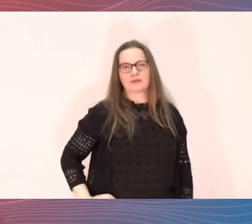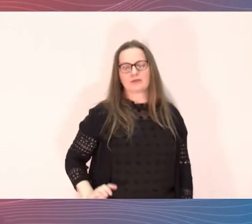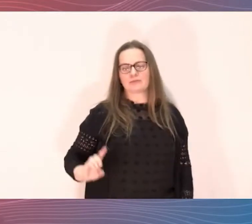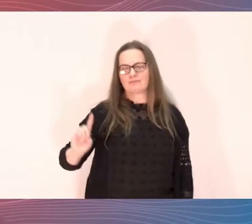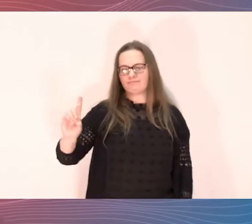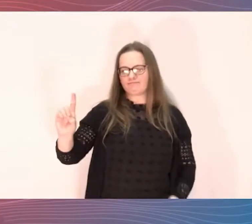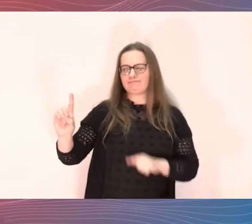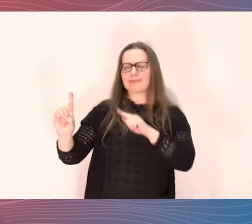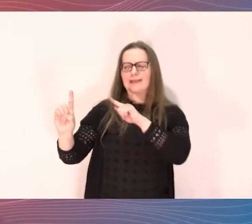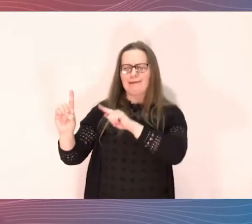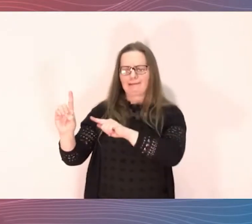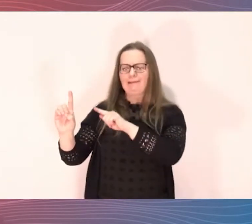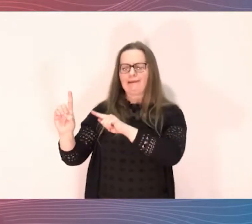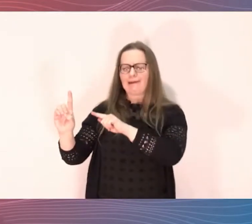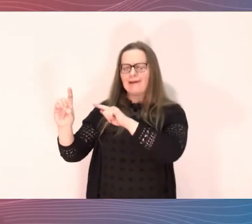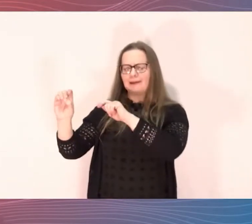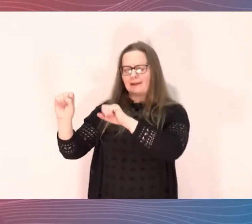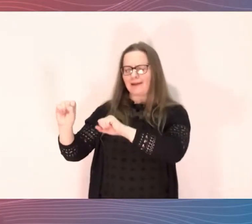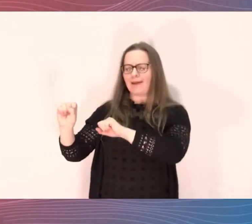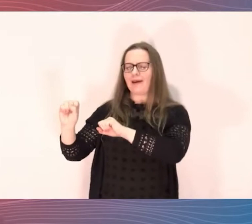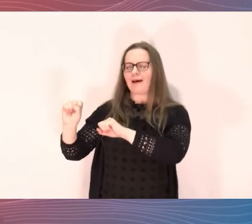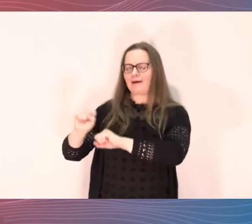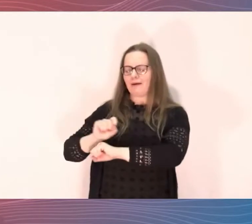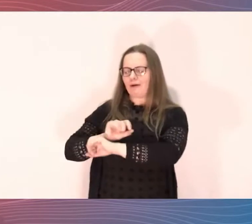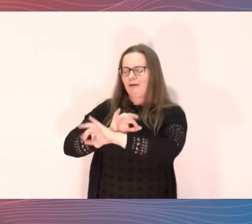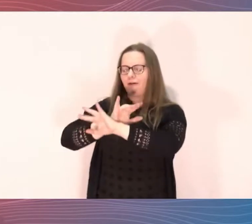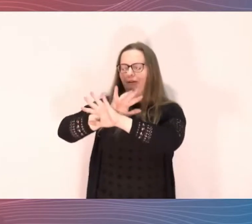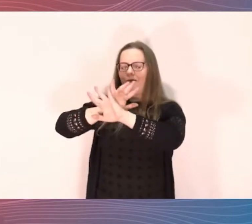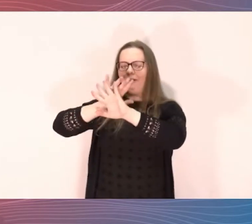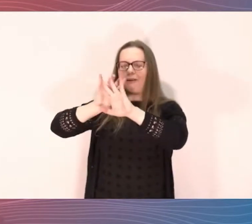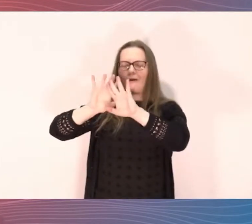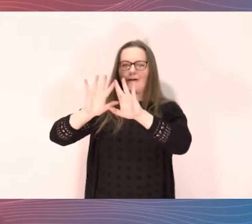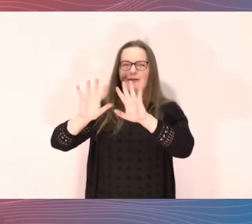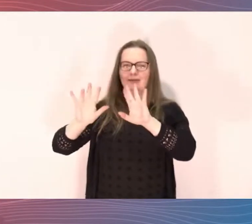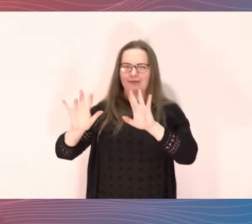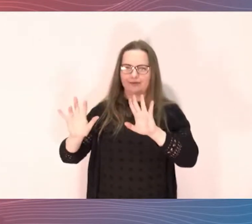que é o resplendor da glória,